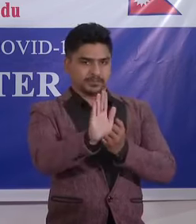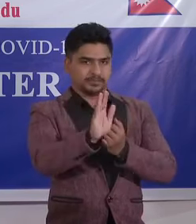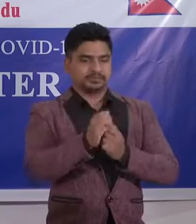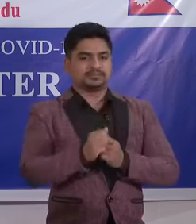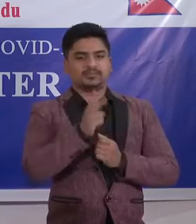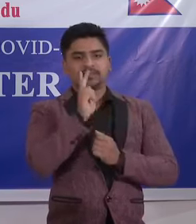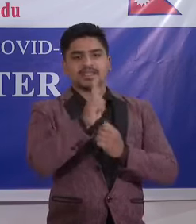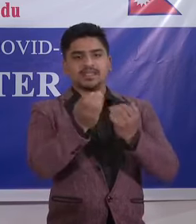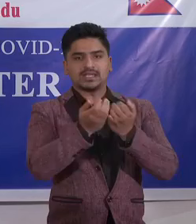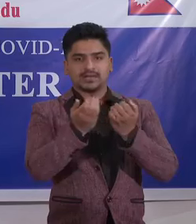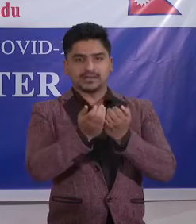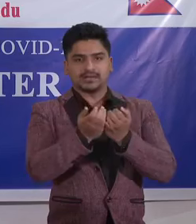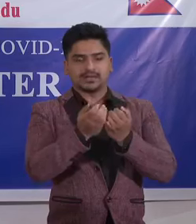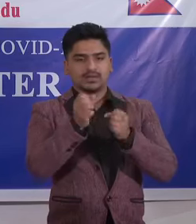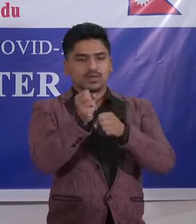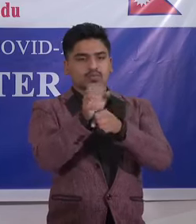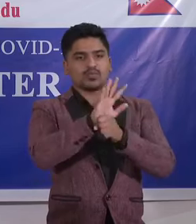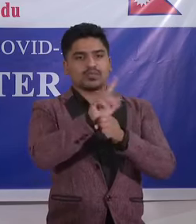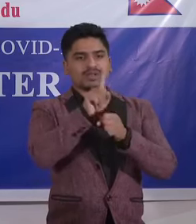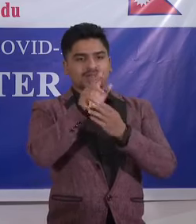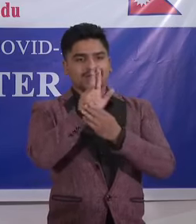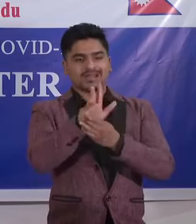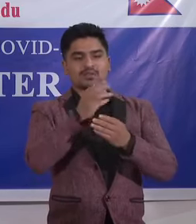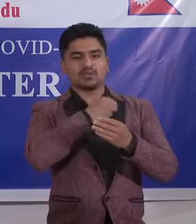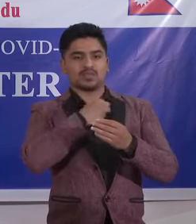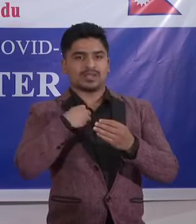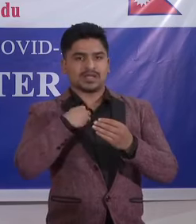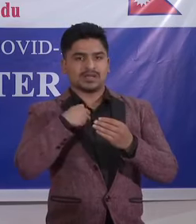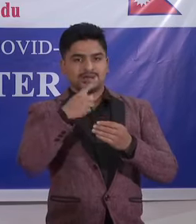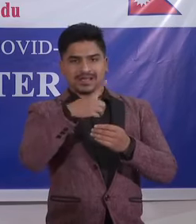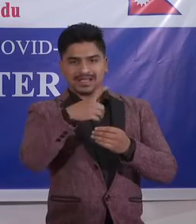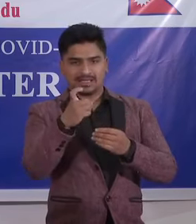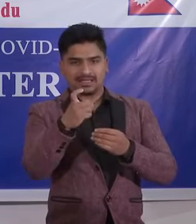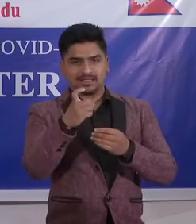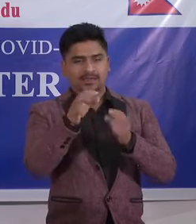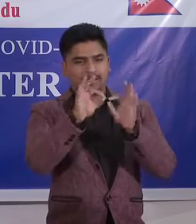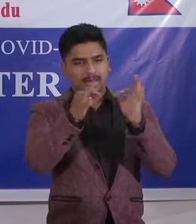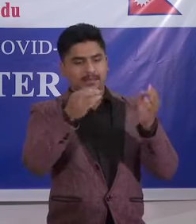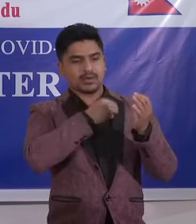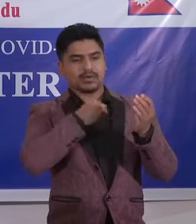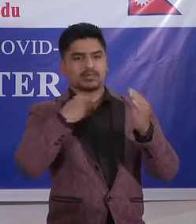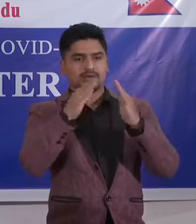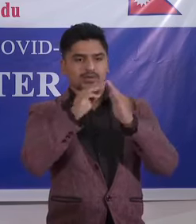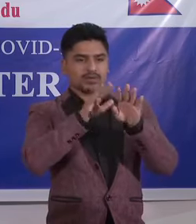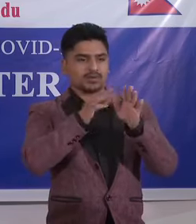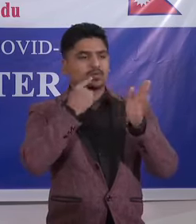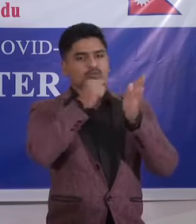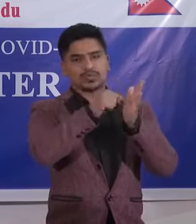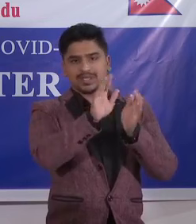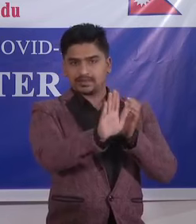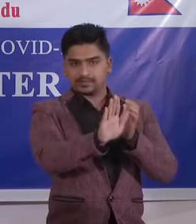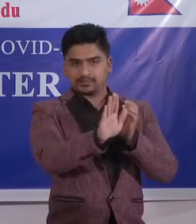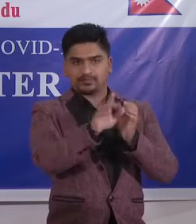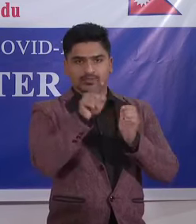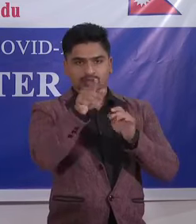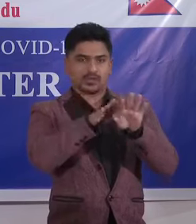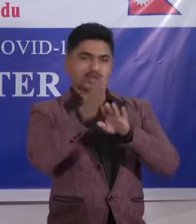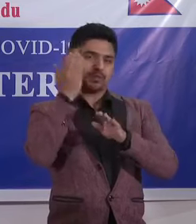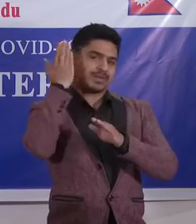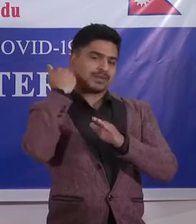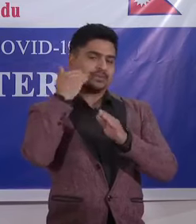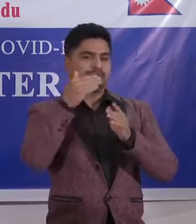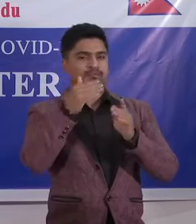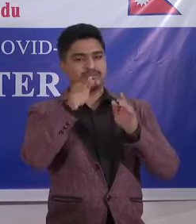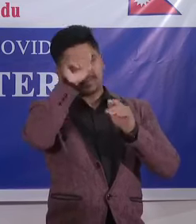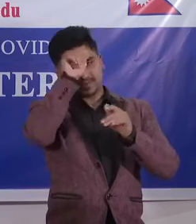तेसे गरी COVID-19 को अपचार को लागी 239 होस्पिटल हरु तो किए काचन। यहार ला यह वंदागारी